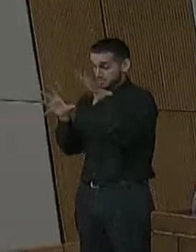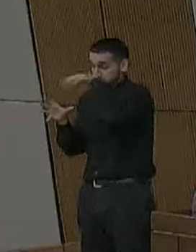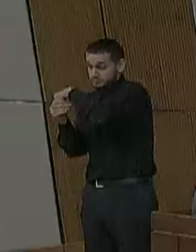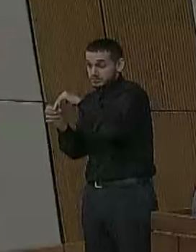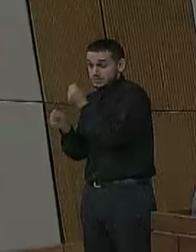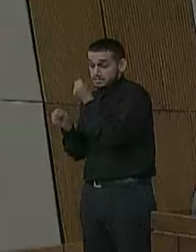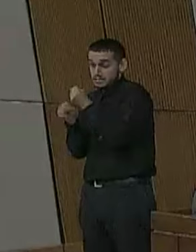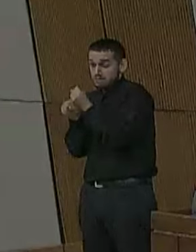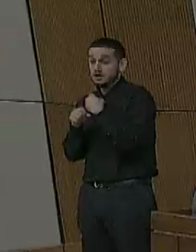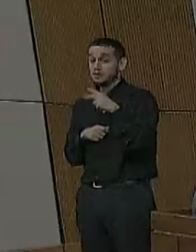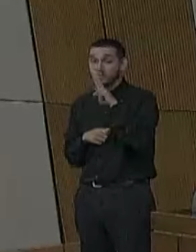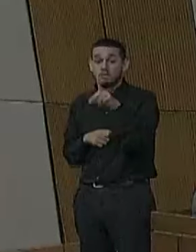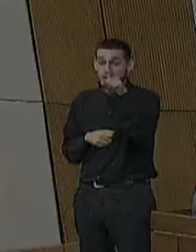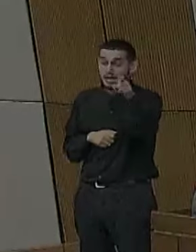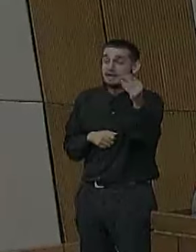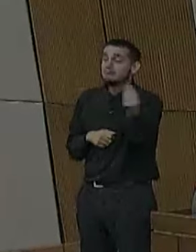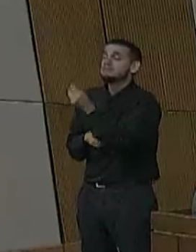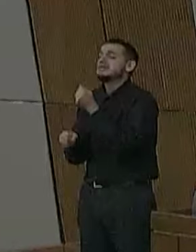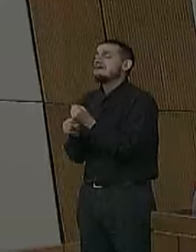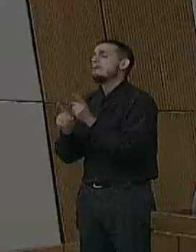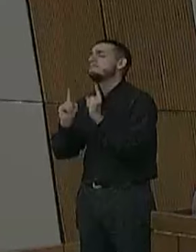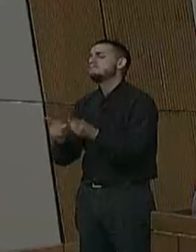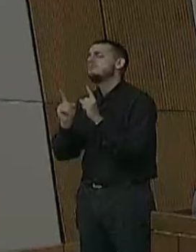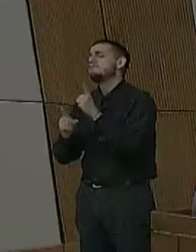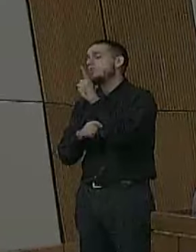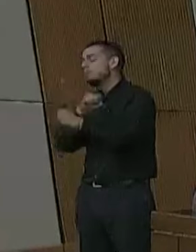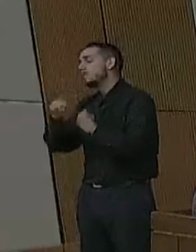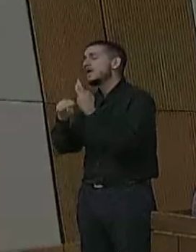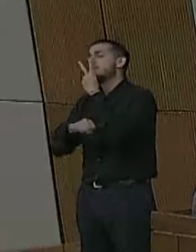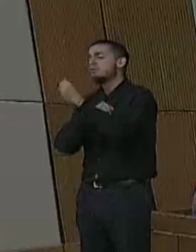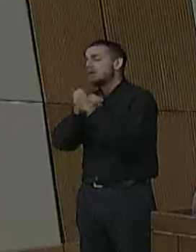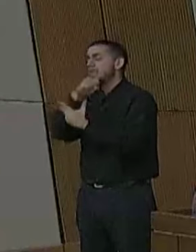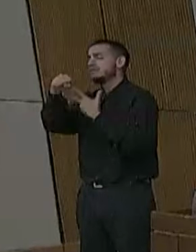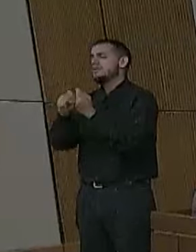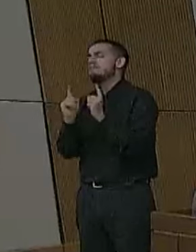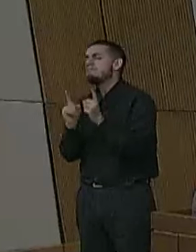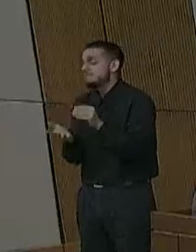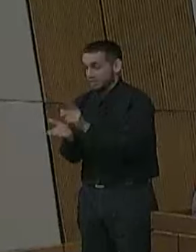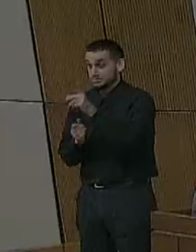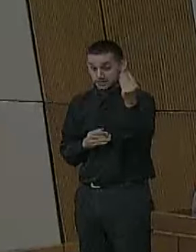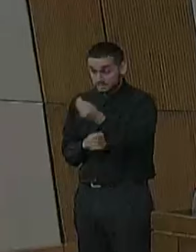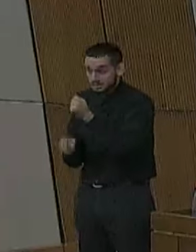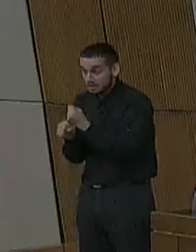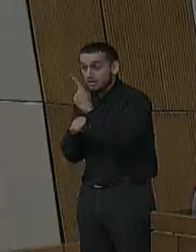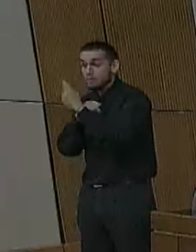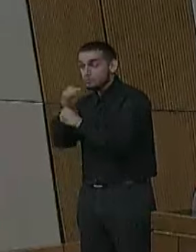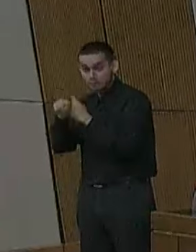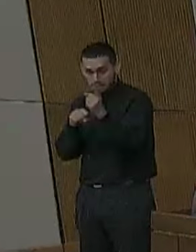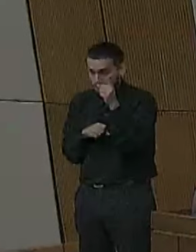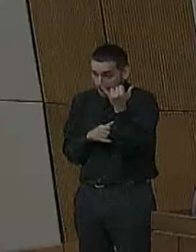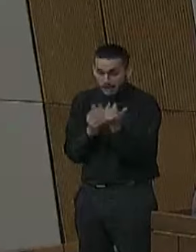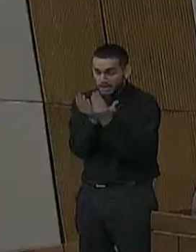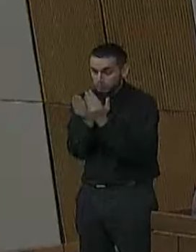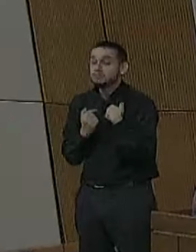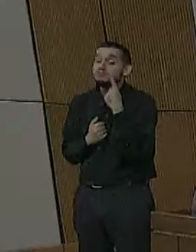pensados como para que la persona tenga un crecimiento personal en la empresa, ¿verdad? y todo lo que aporta a la economía, la